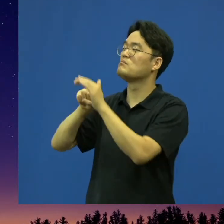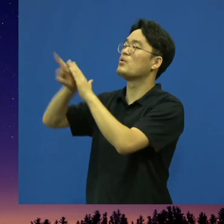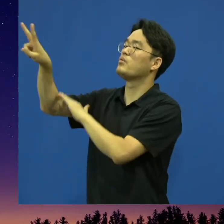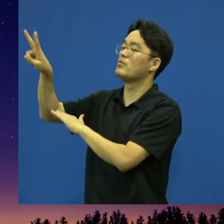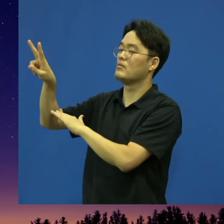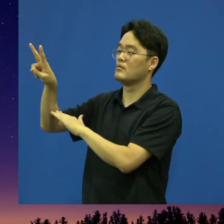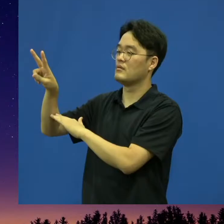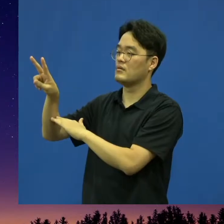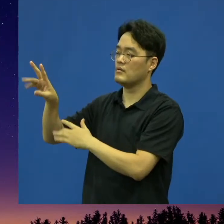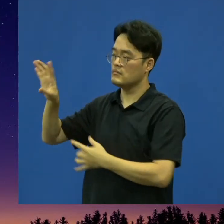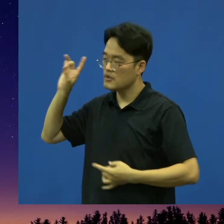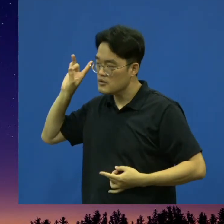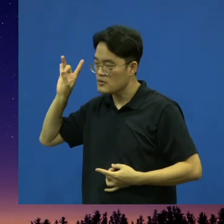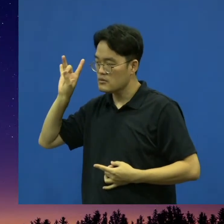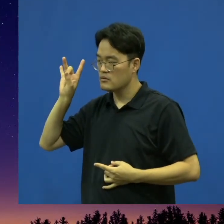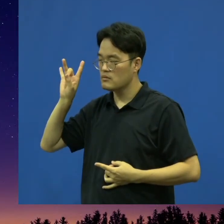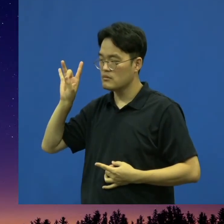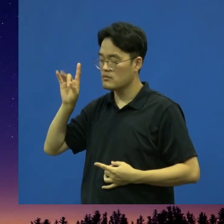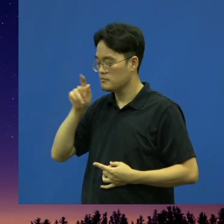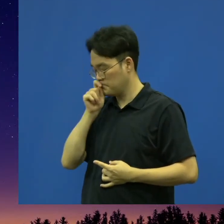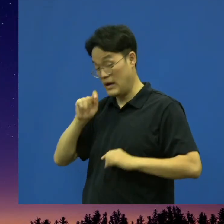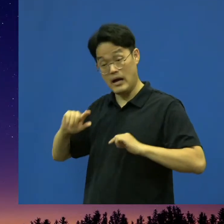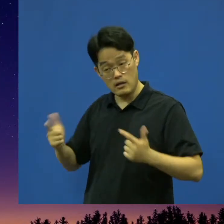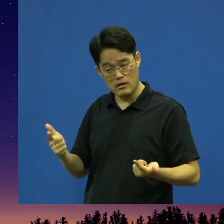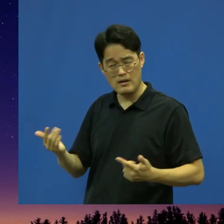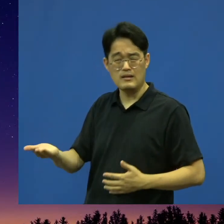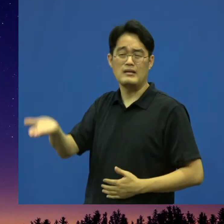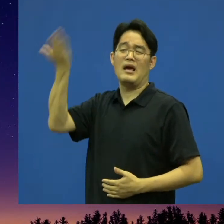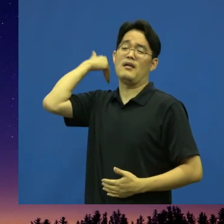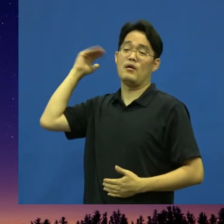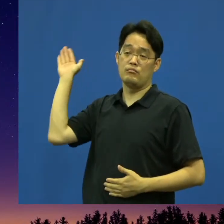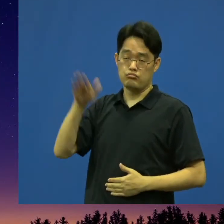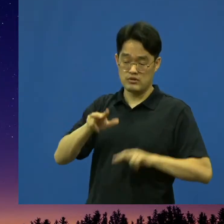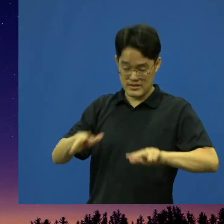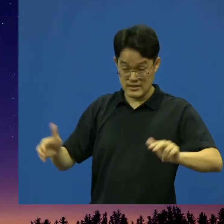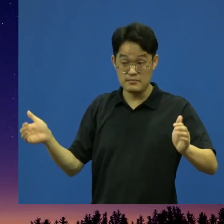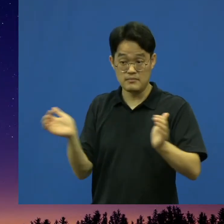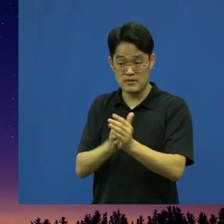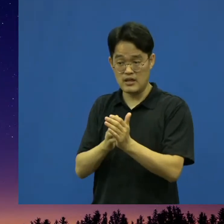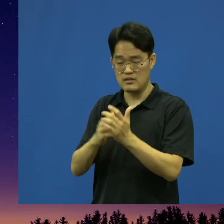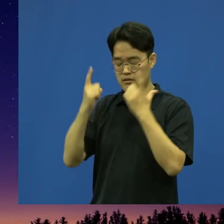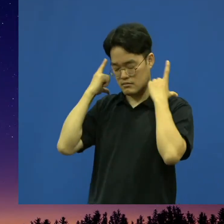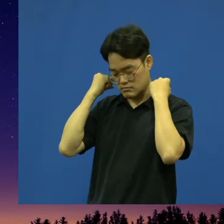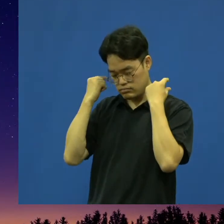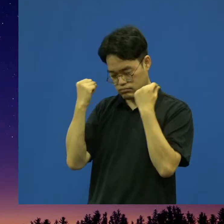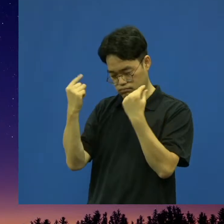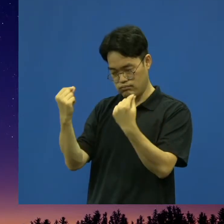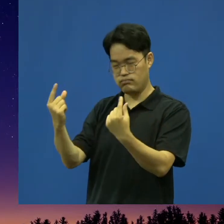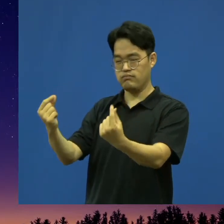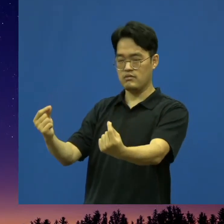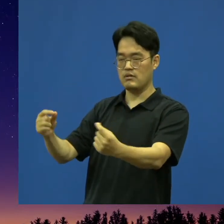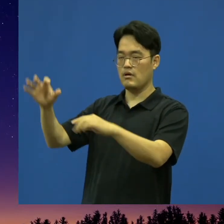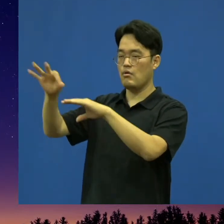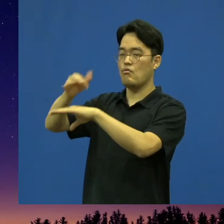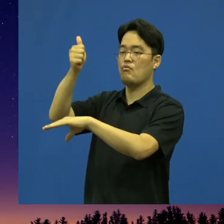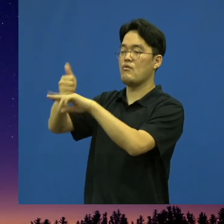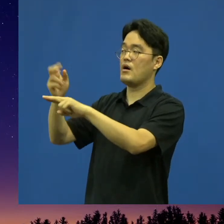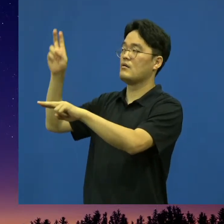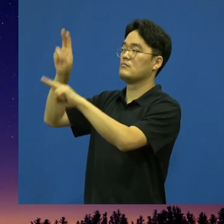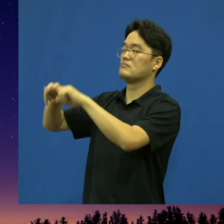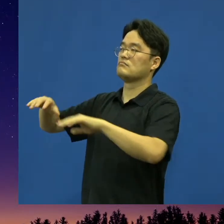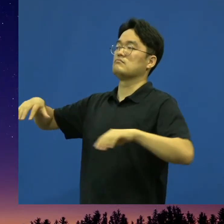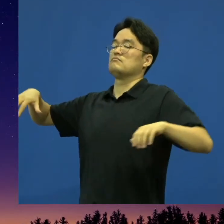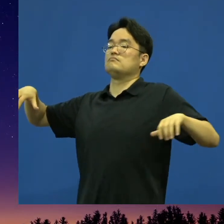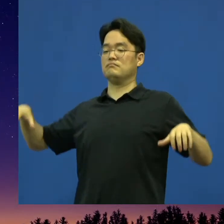옛적부터 항상 계신 그분은 보좌에 앉아서, 왕좌에 앉아서 여전히 뭐 하셨어요?